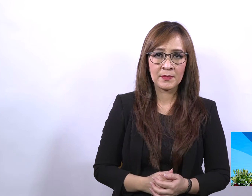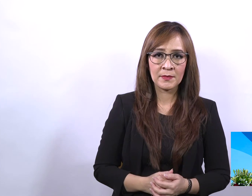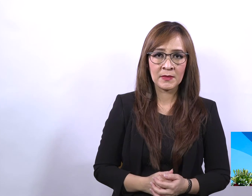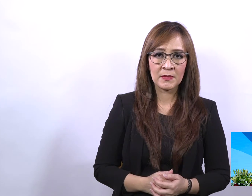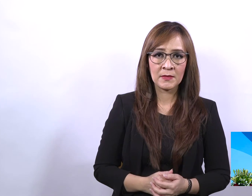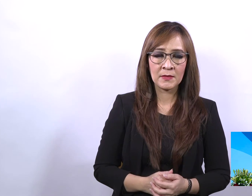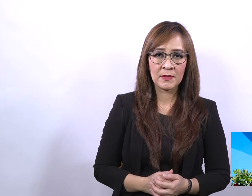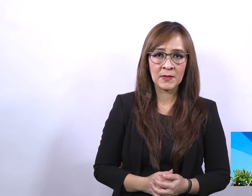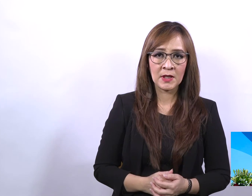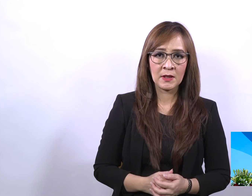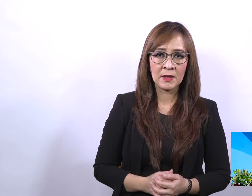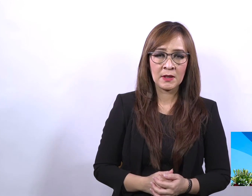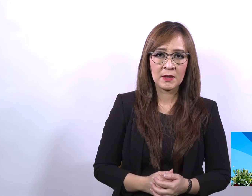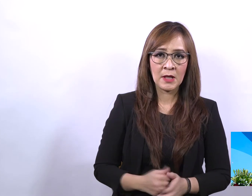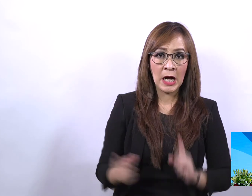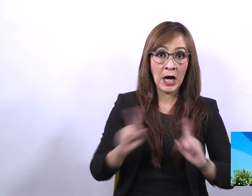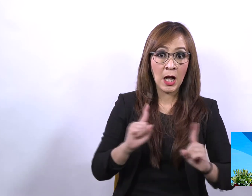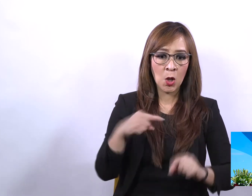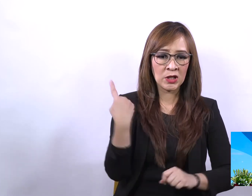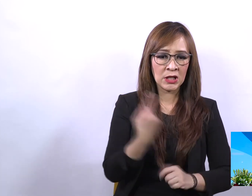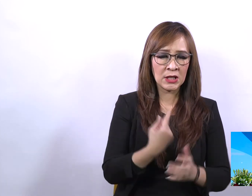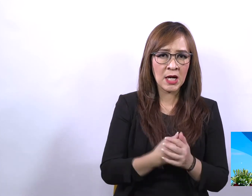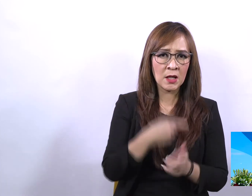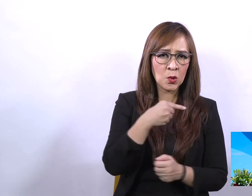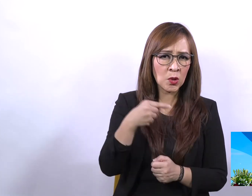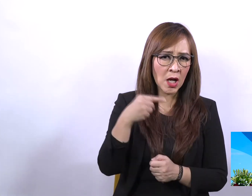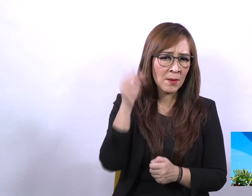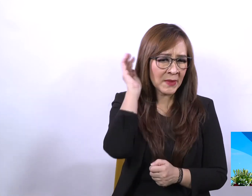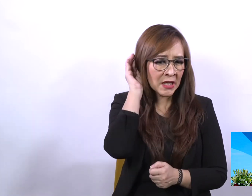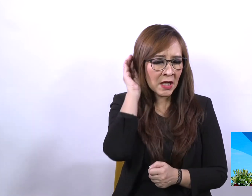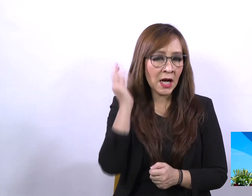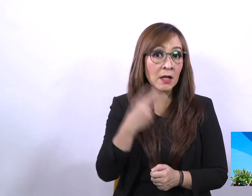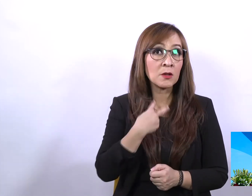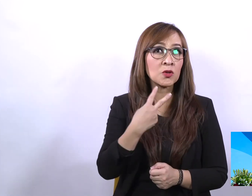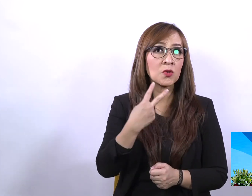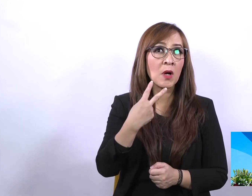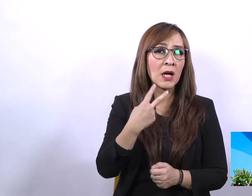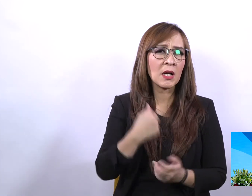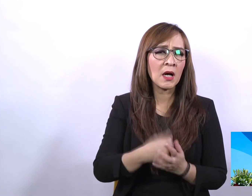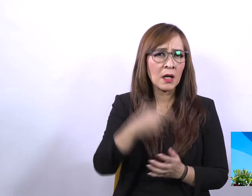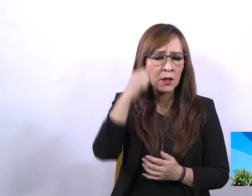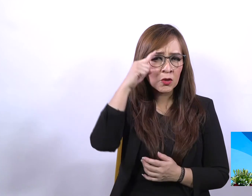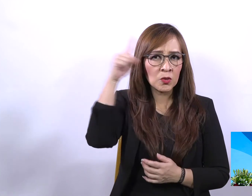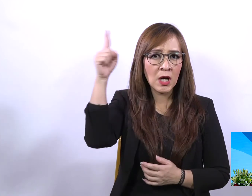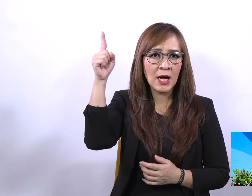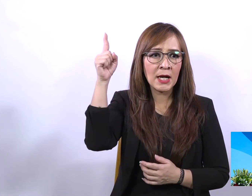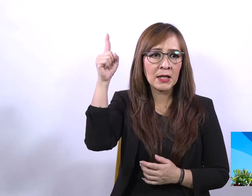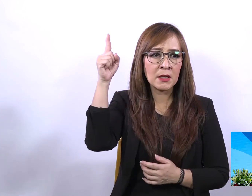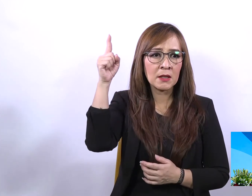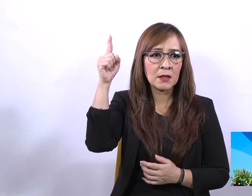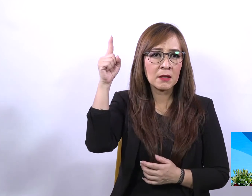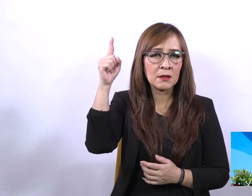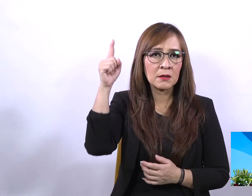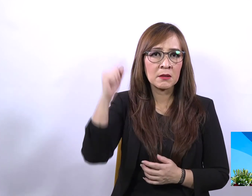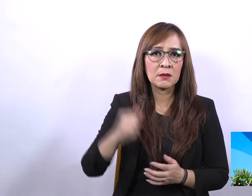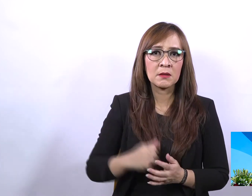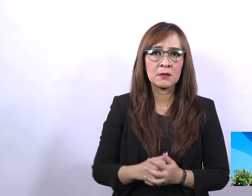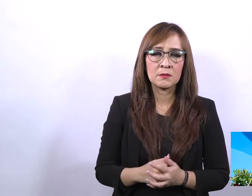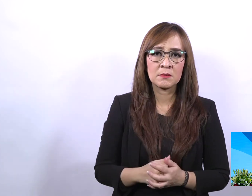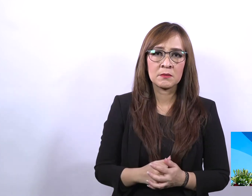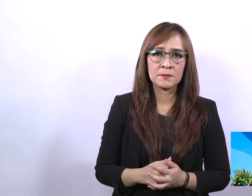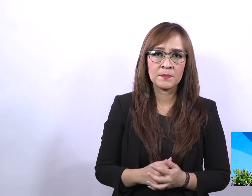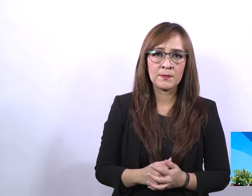Hai gara-gara dia tidak mau peka akan roald Hai matanya dicungkil Hai buta